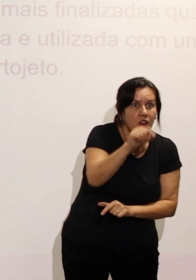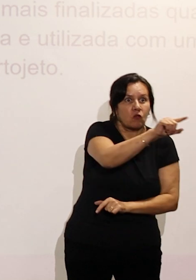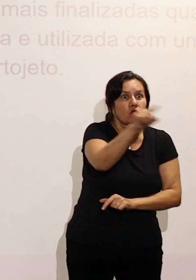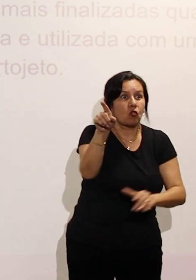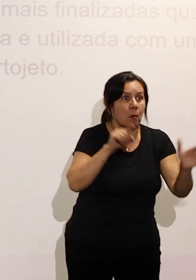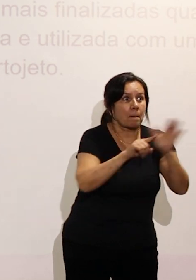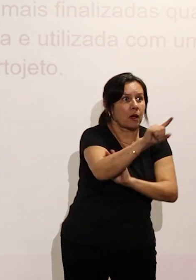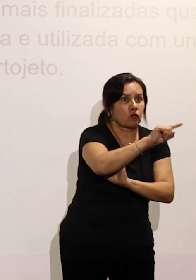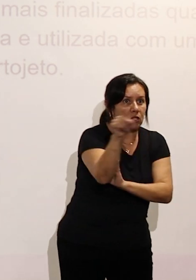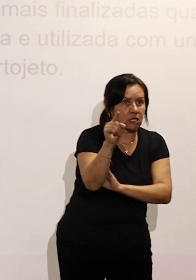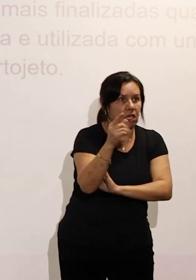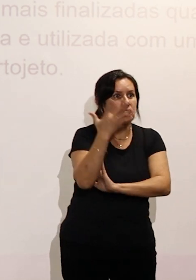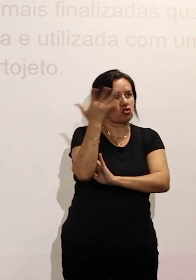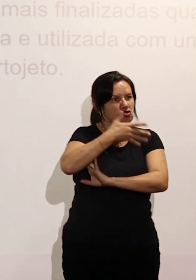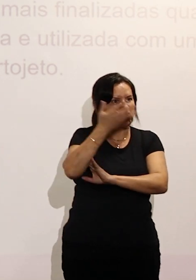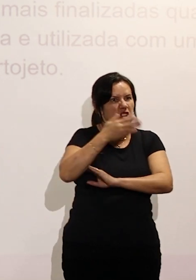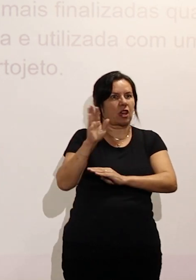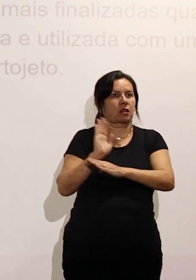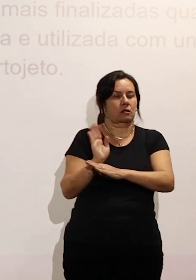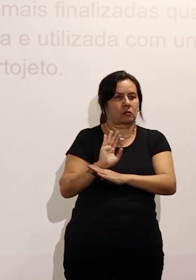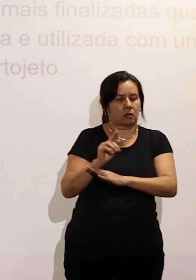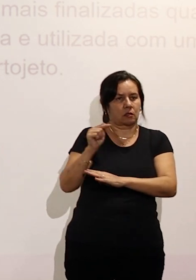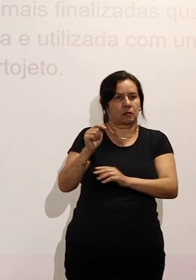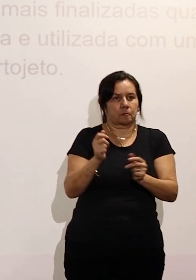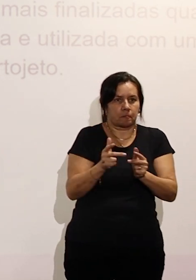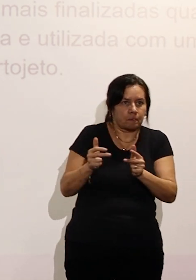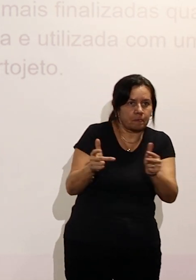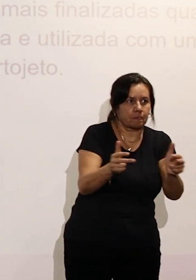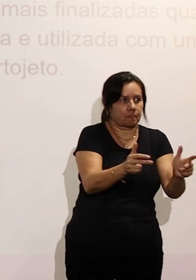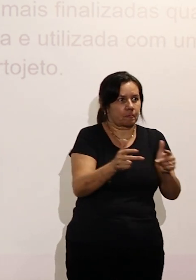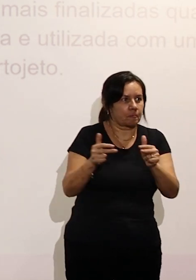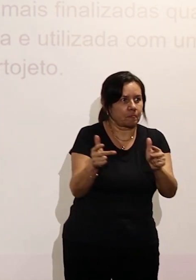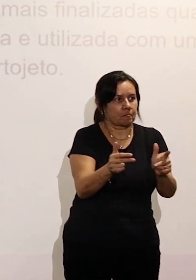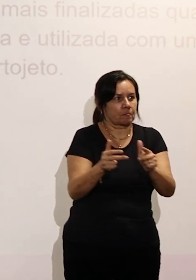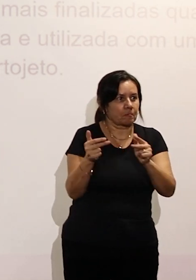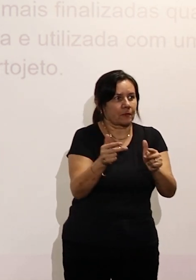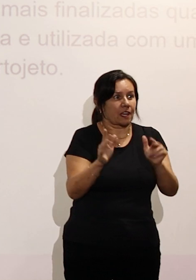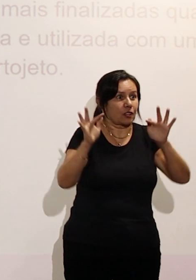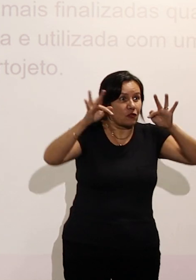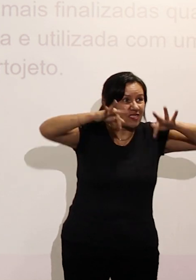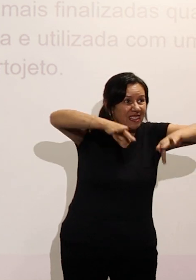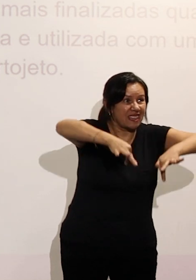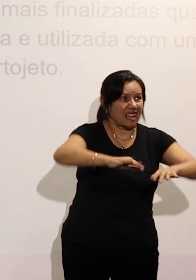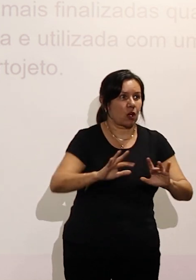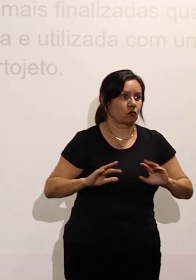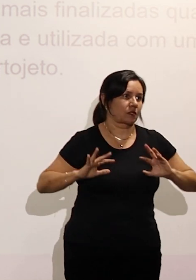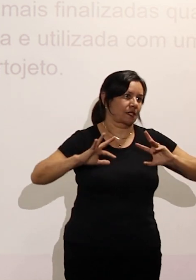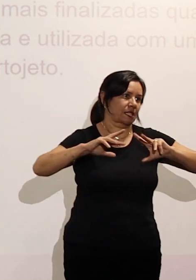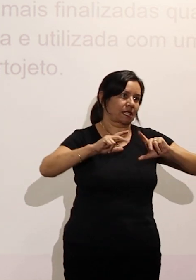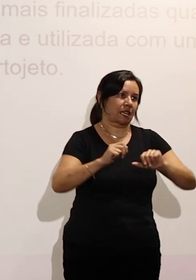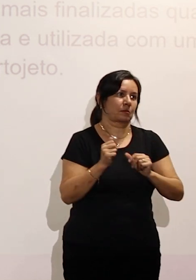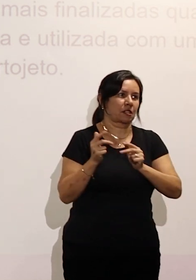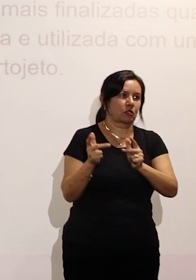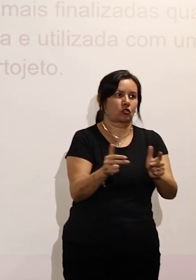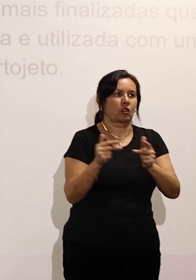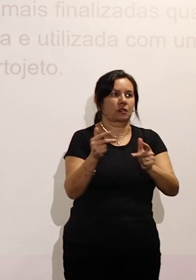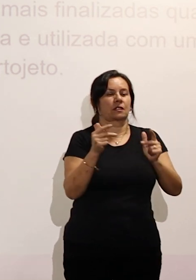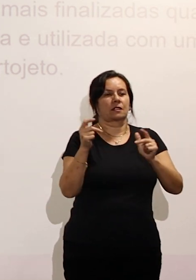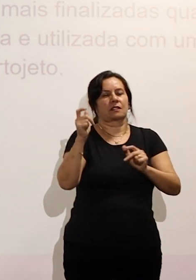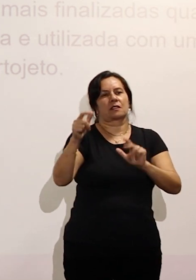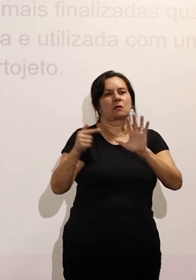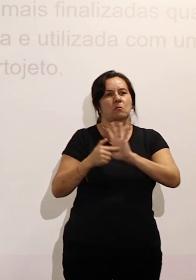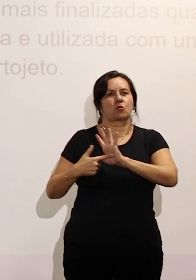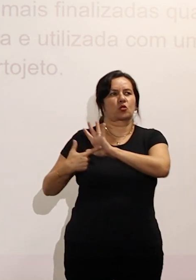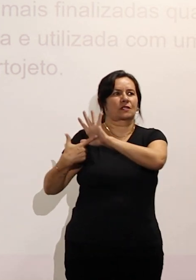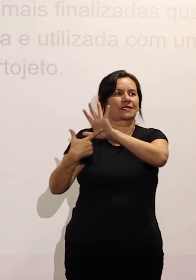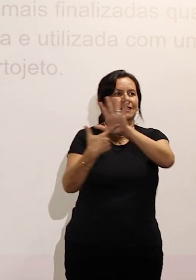assistiu as últimas séries do Star Wars, principalmente desde o Mandaloriano, que no final de cada episódio eles mostravam os